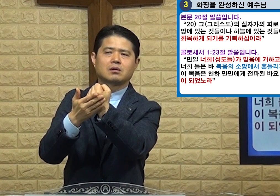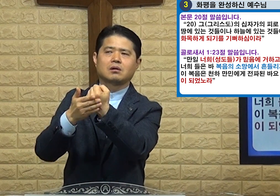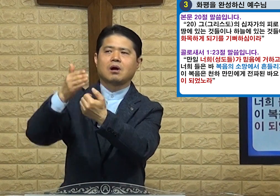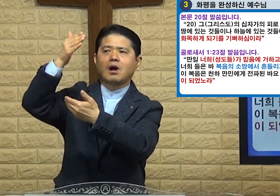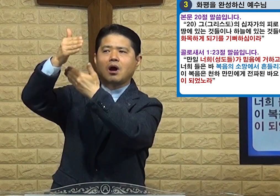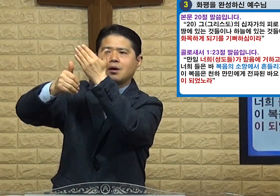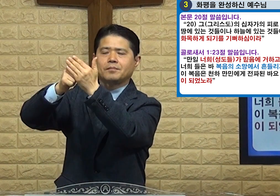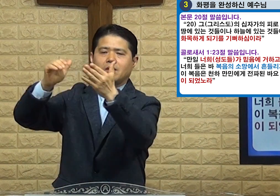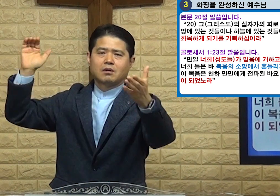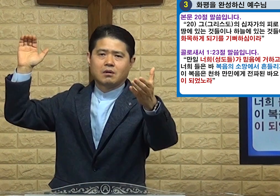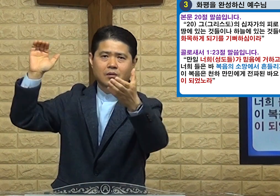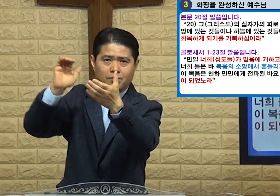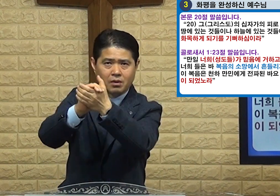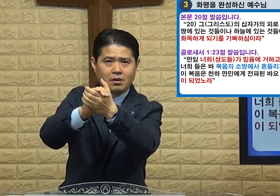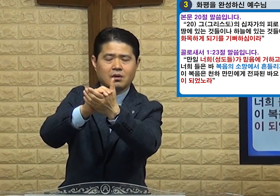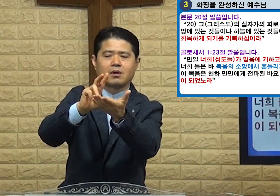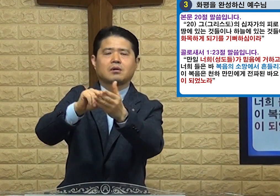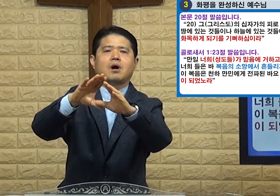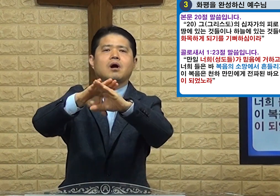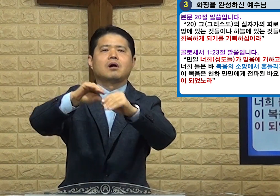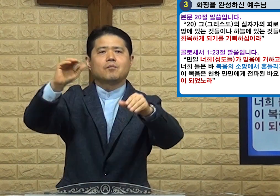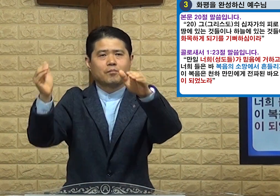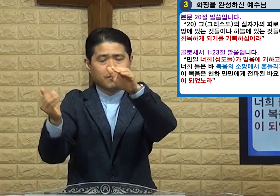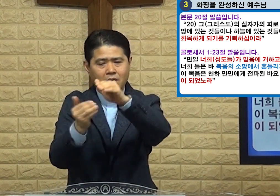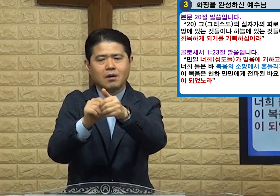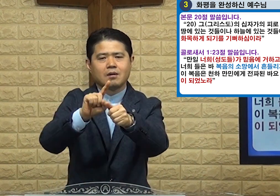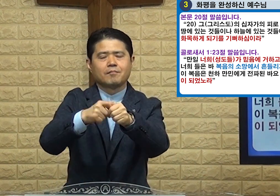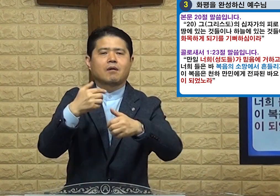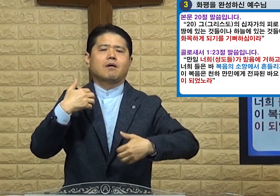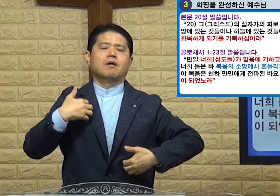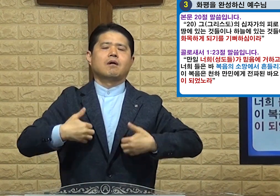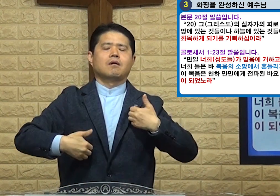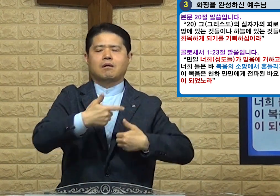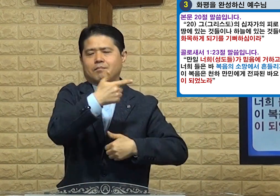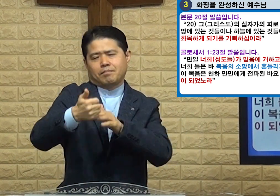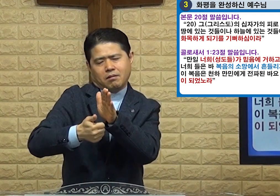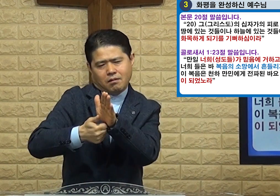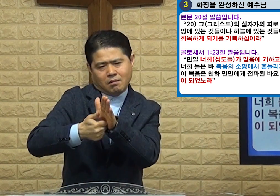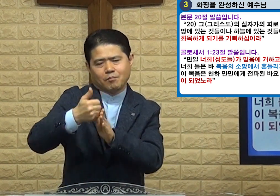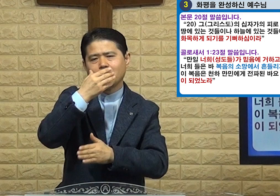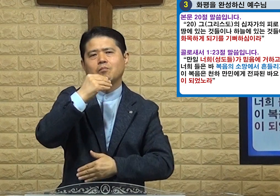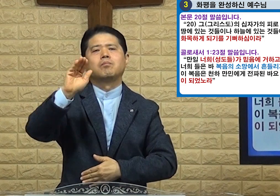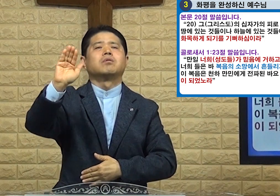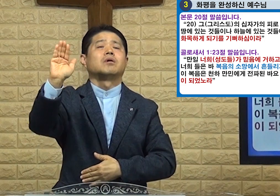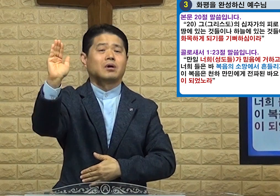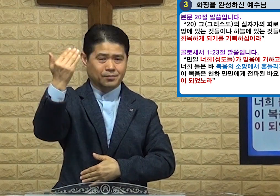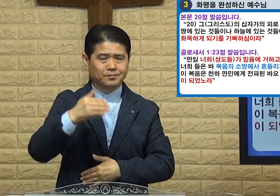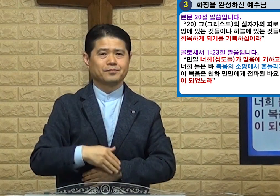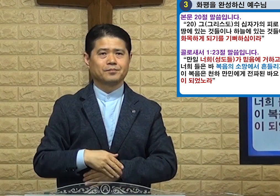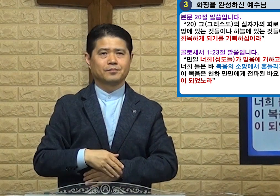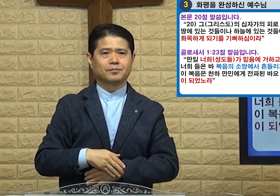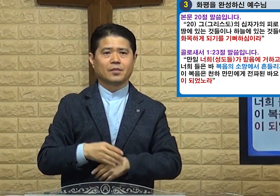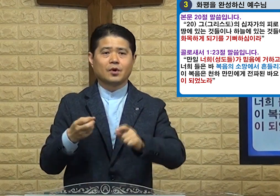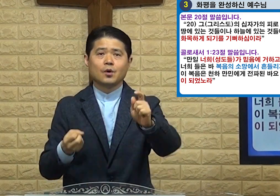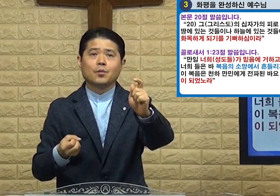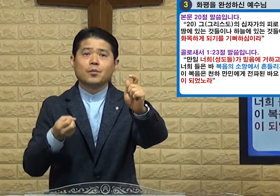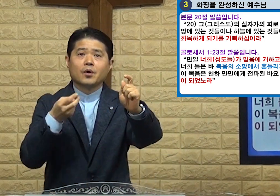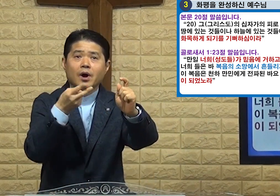예수님의 은혜 때문에 우리가 화평하게 되고 이것을 이룰 수 있고 그것이 가장 큰 복이라는